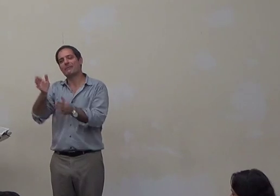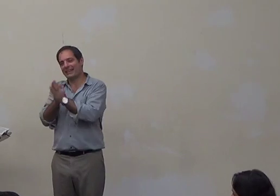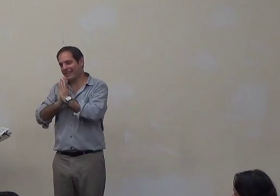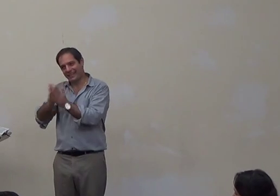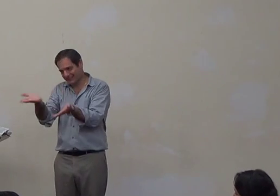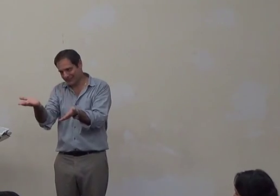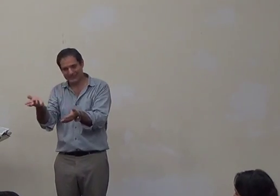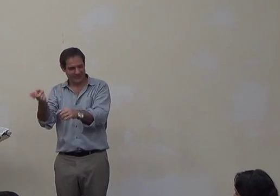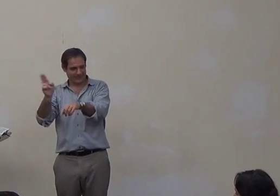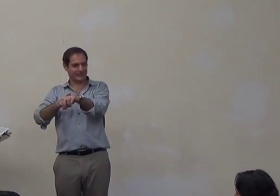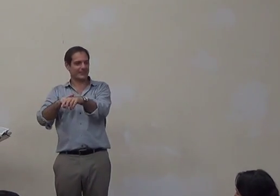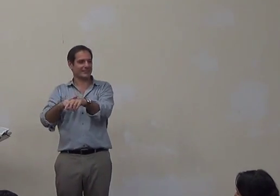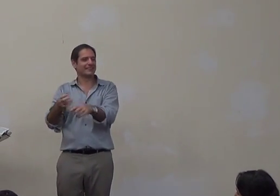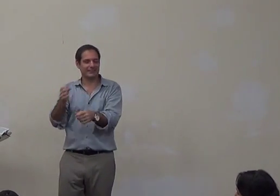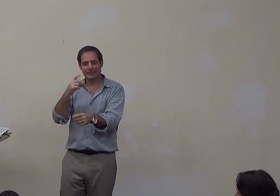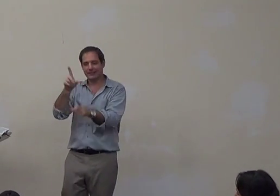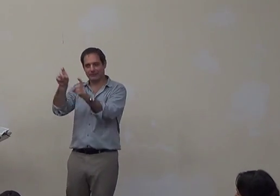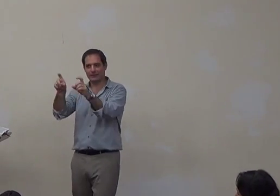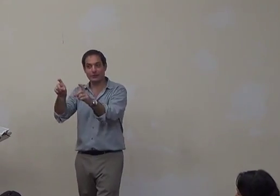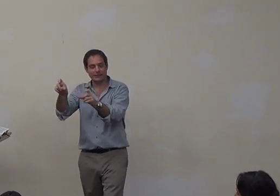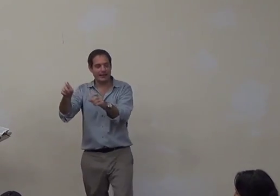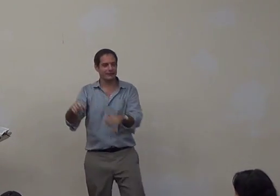Dios no te va a pedir eso.